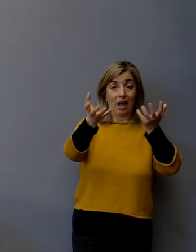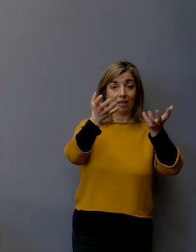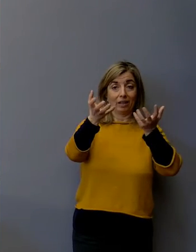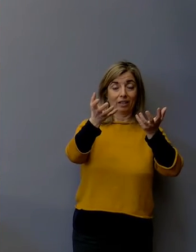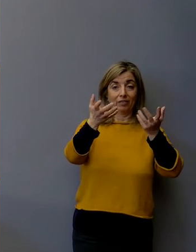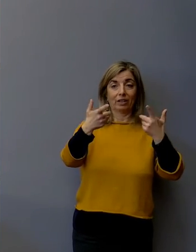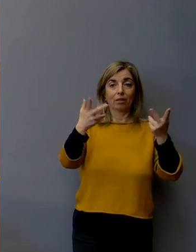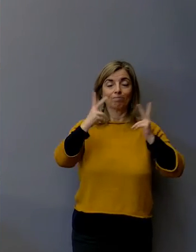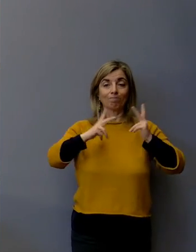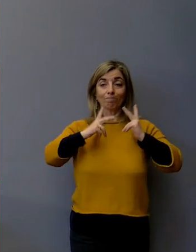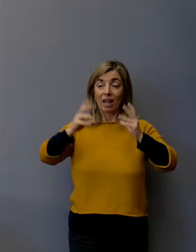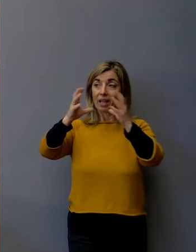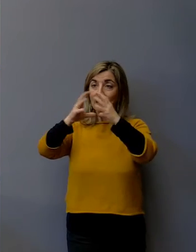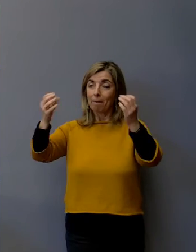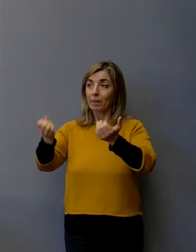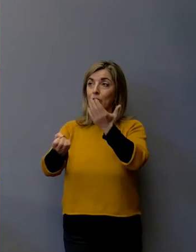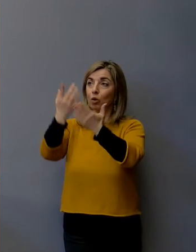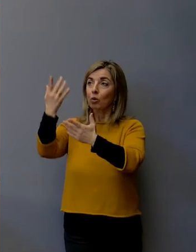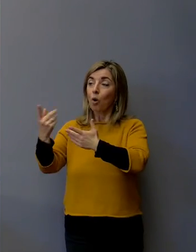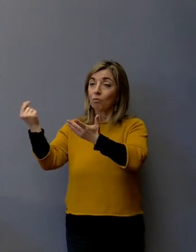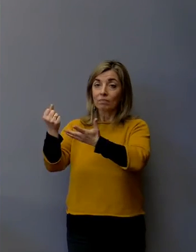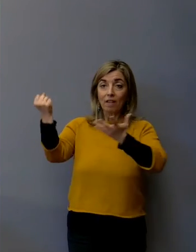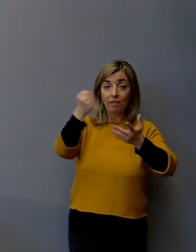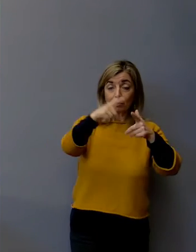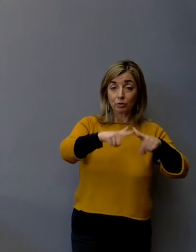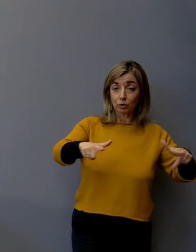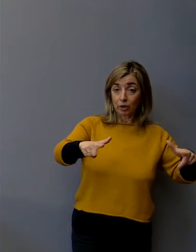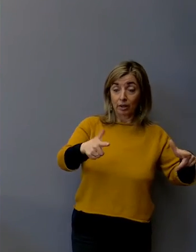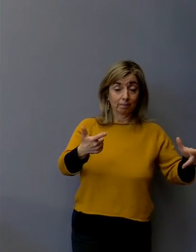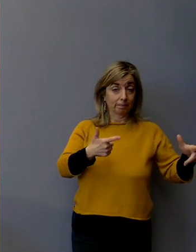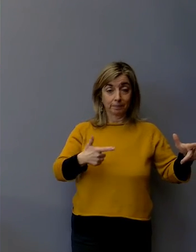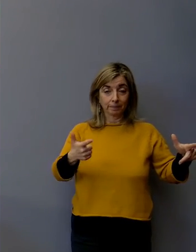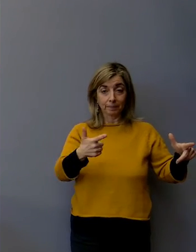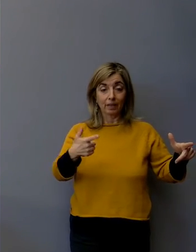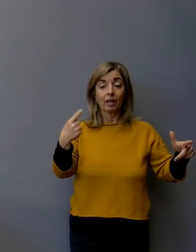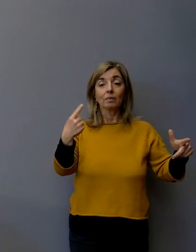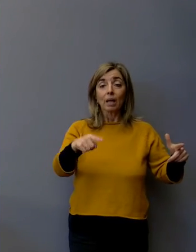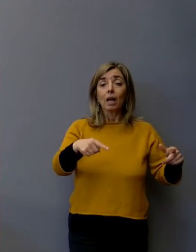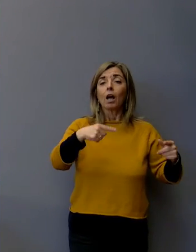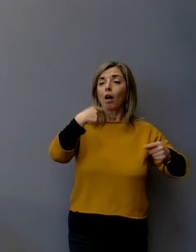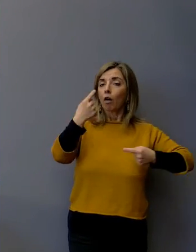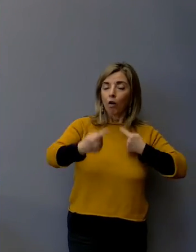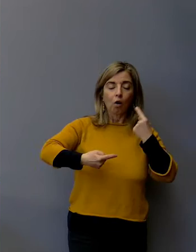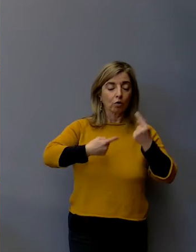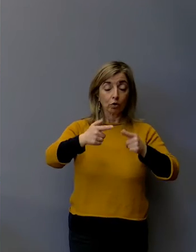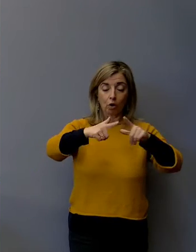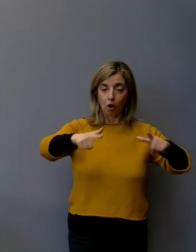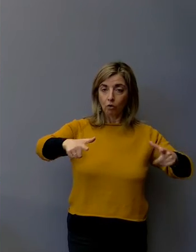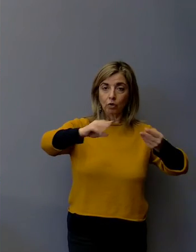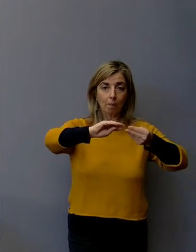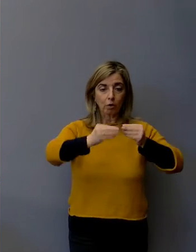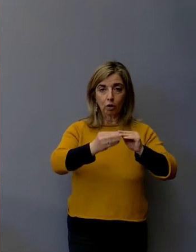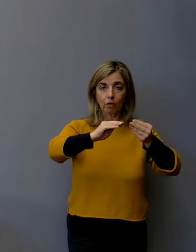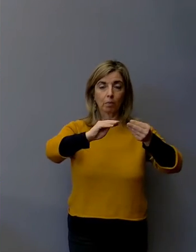della stabilità del numero degli abitanti pensiamo che non ci salveranno le continue modifiche urbanistiche per consentire l'inserimento di